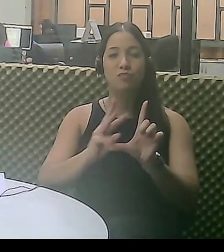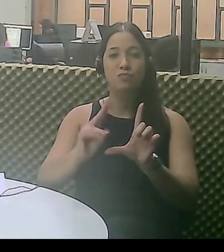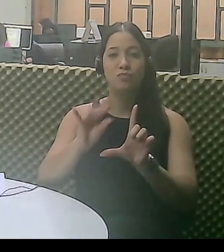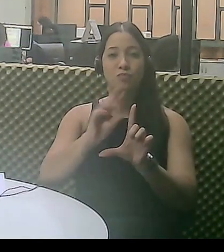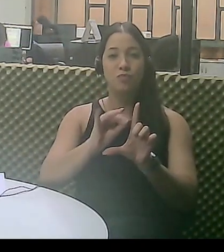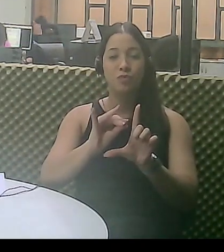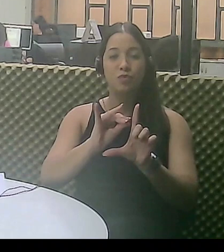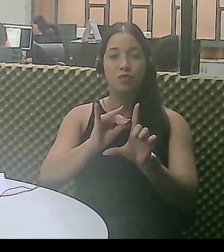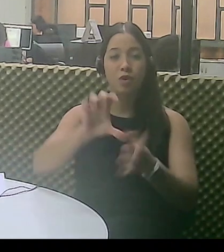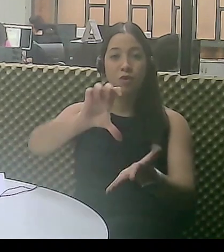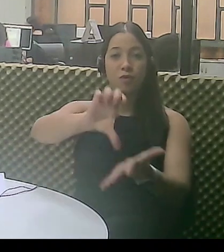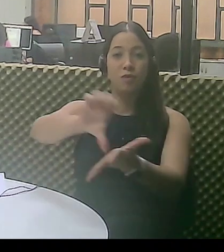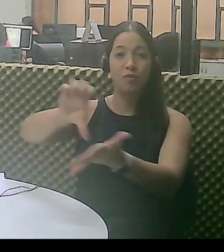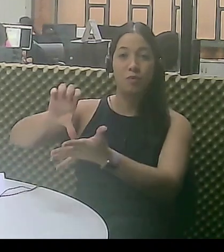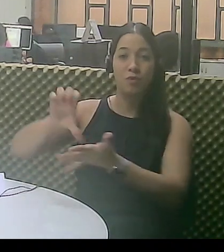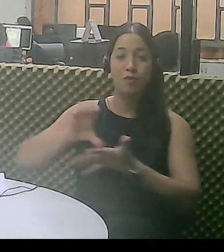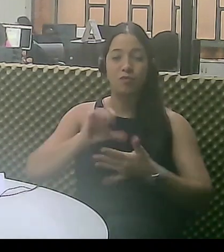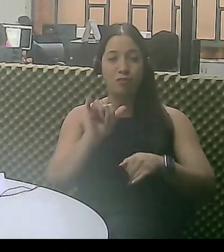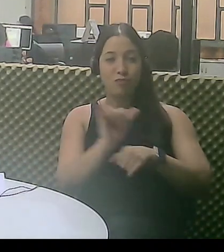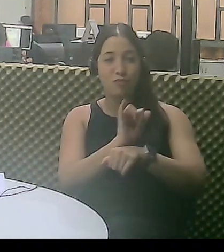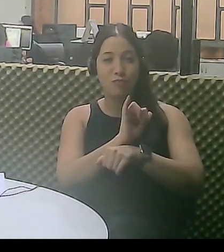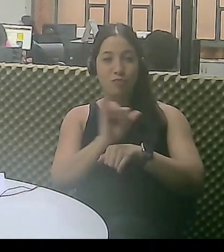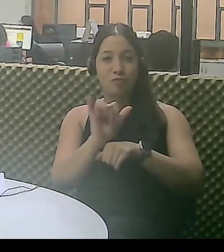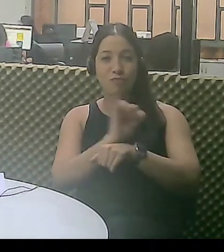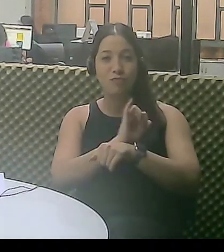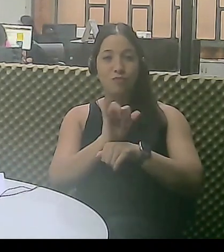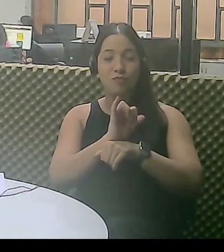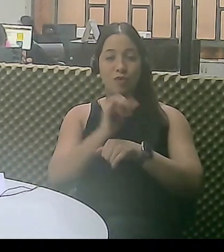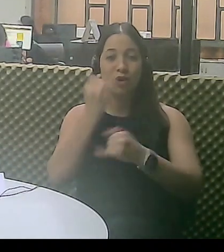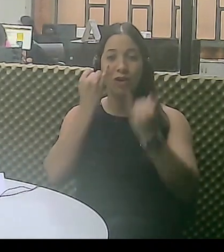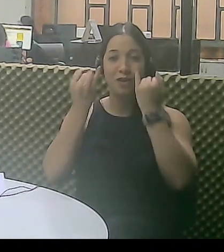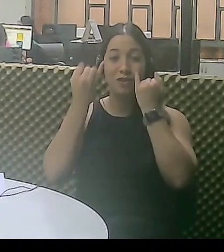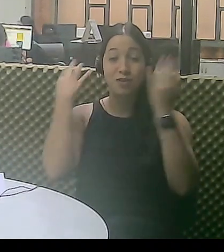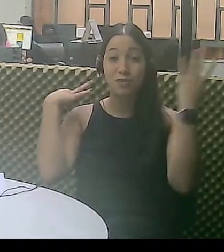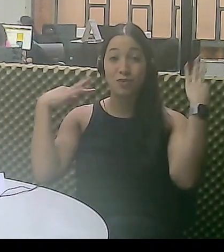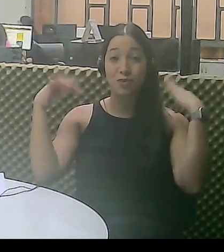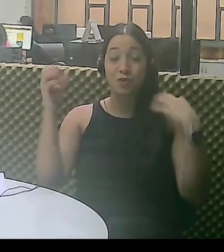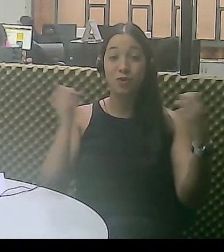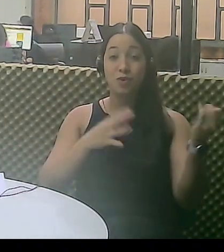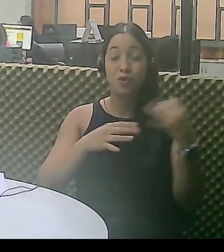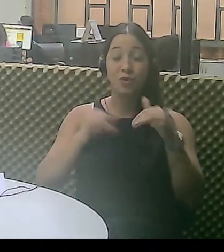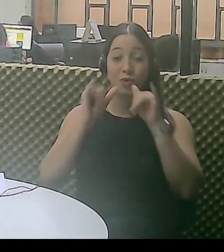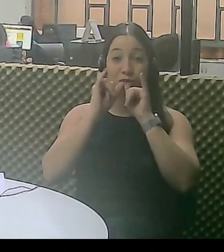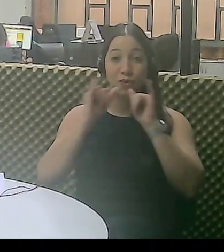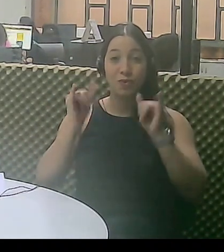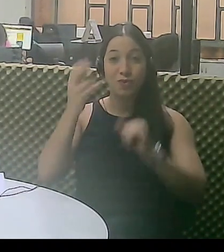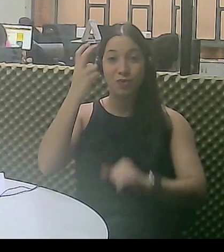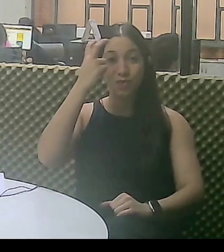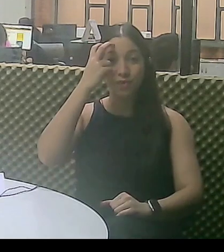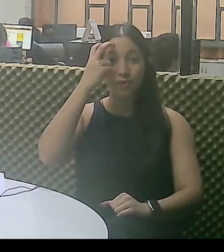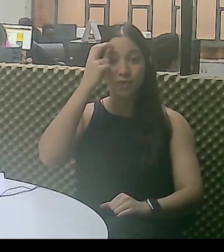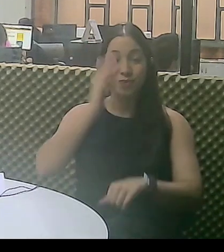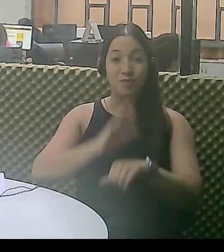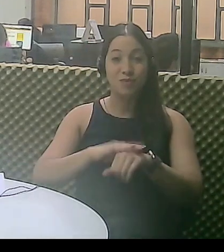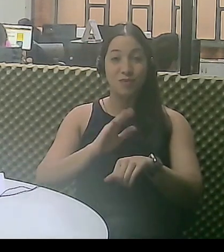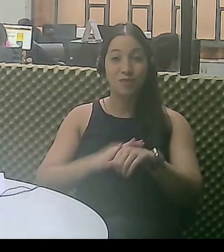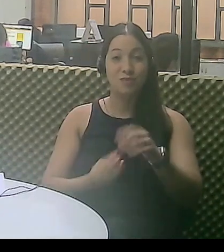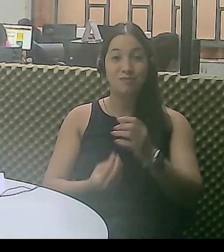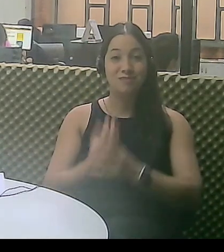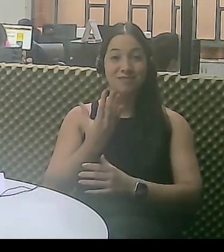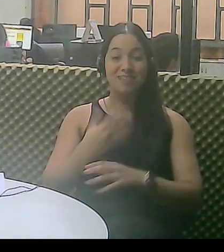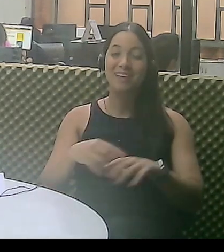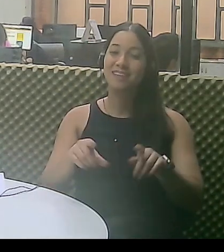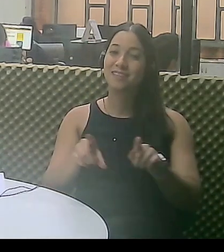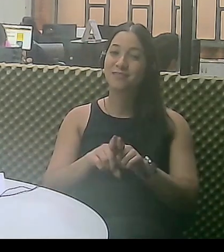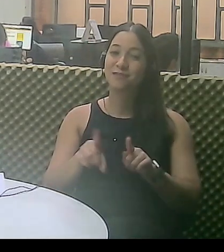locais estratégicos com informações turísticas e a atualização e divulgação do catálogo Cultura feito à mão.